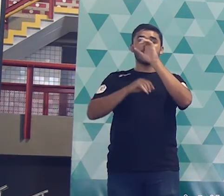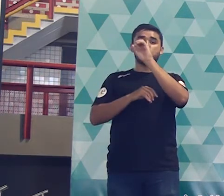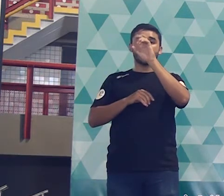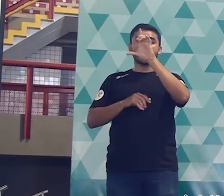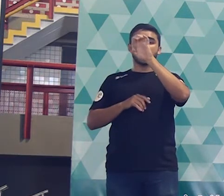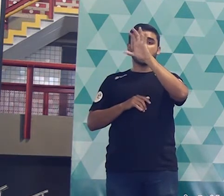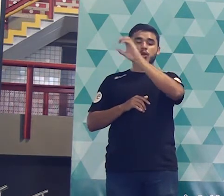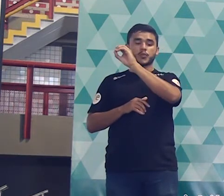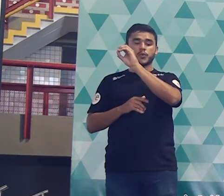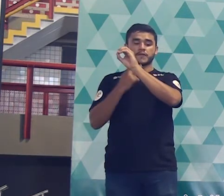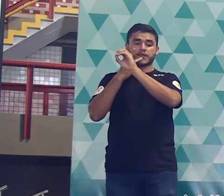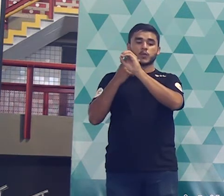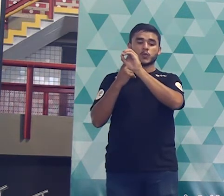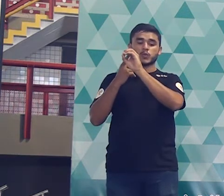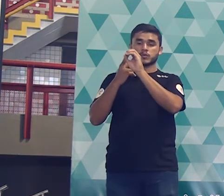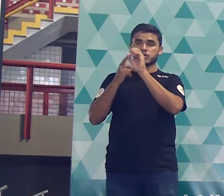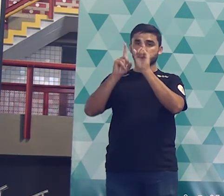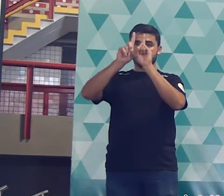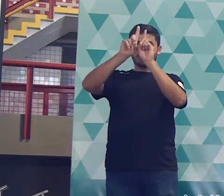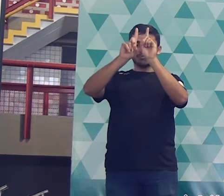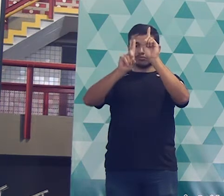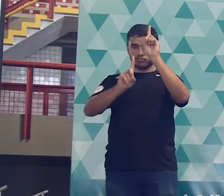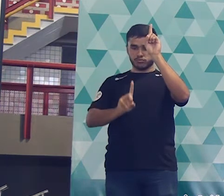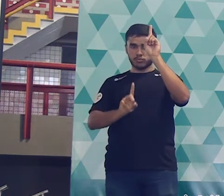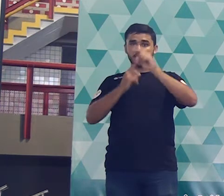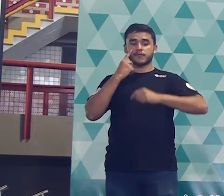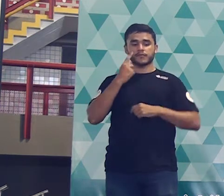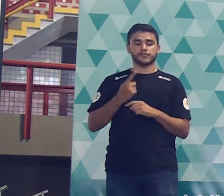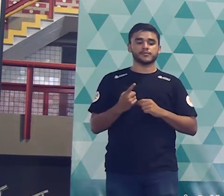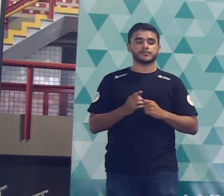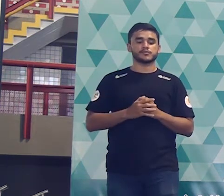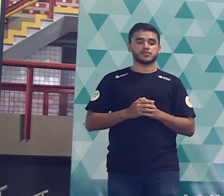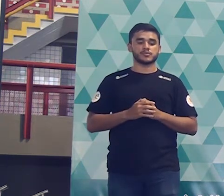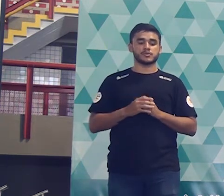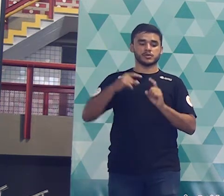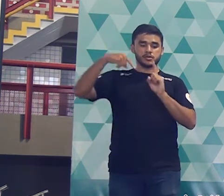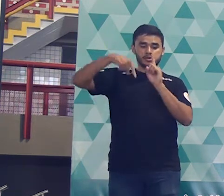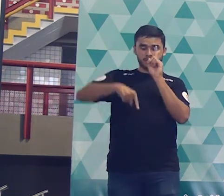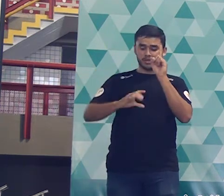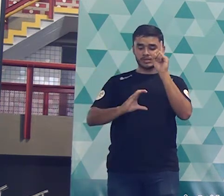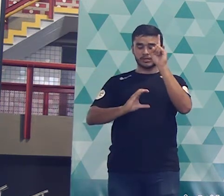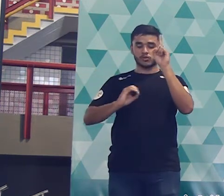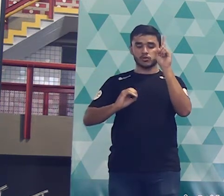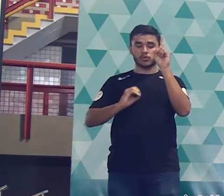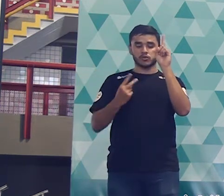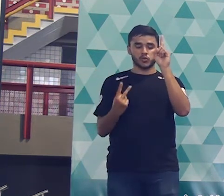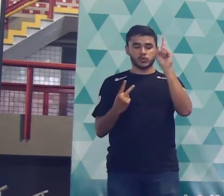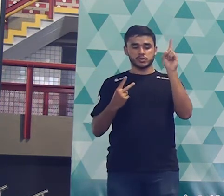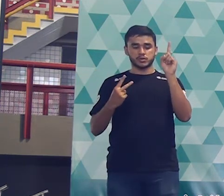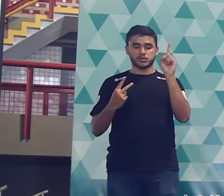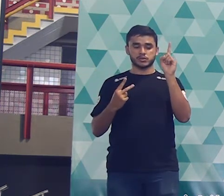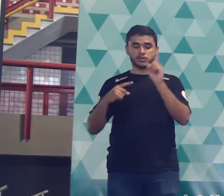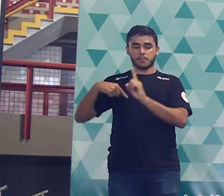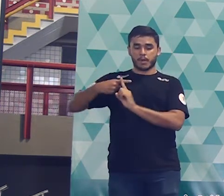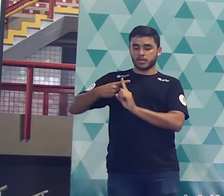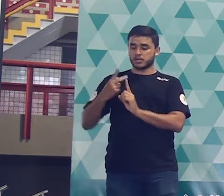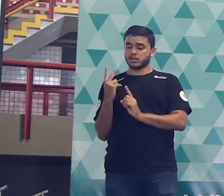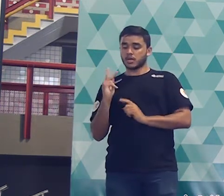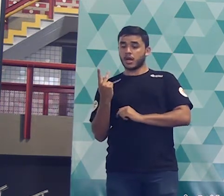a seta até o ponto mais embaixo, eu tenho o quê? Ó, CO2 e água líquida. Água